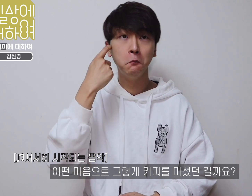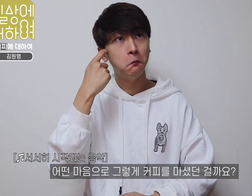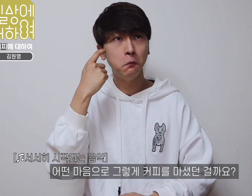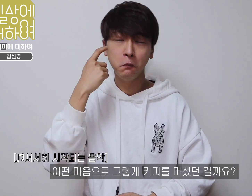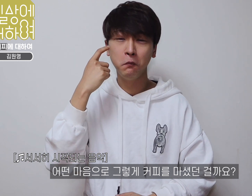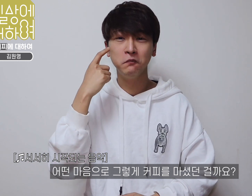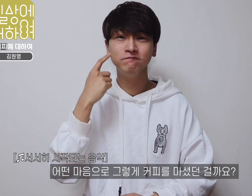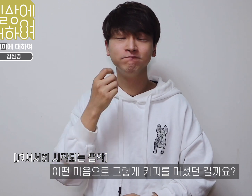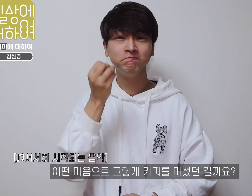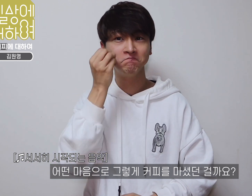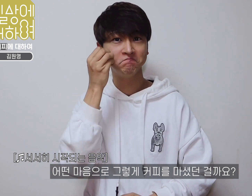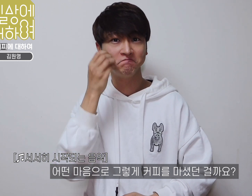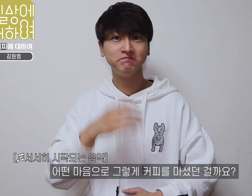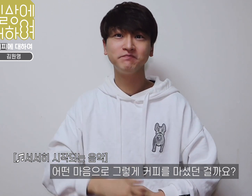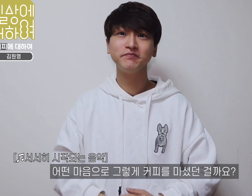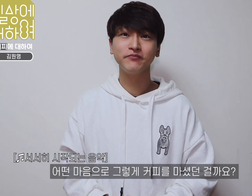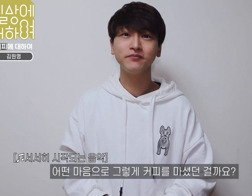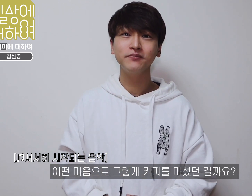마셨던 걸까요?